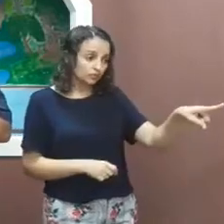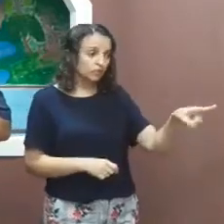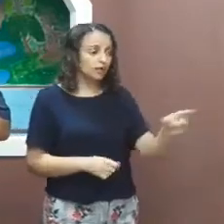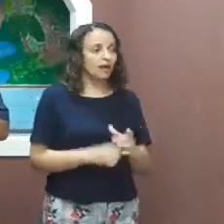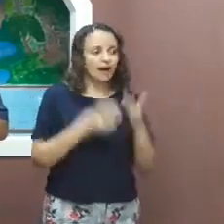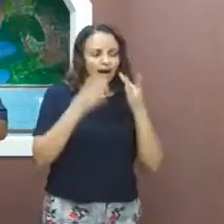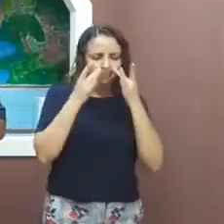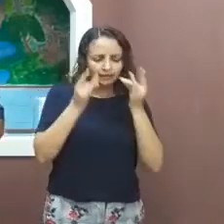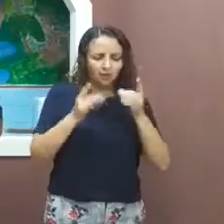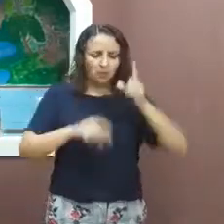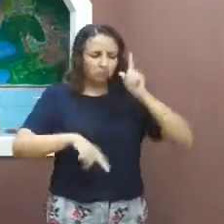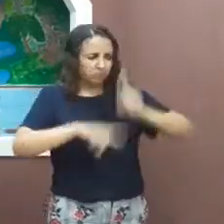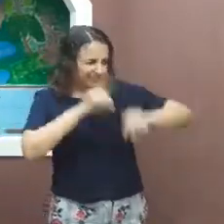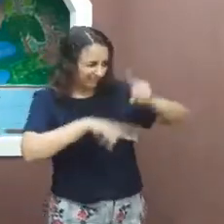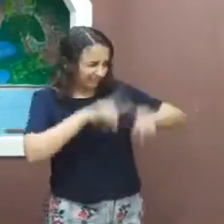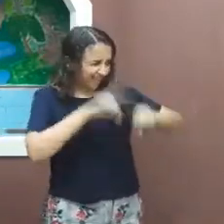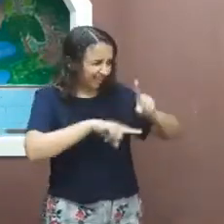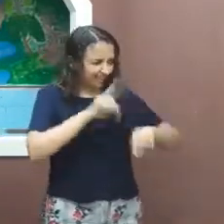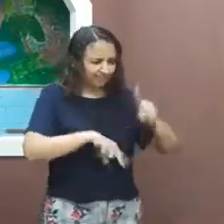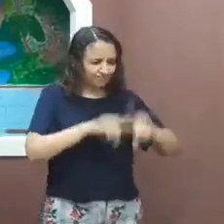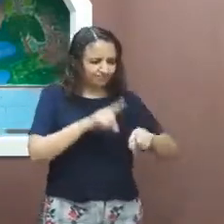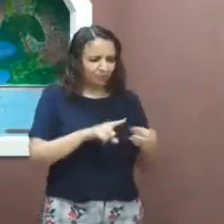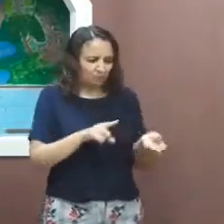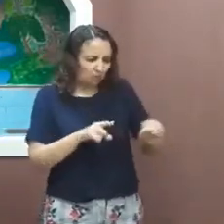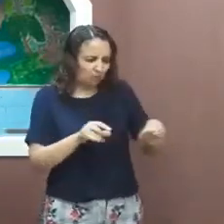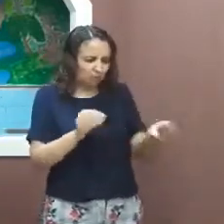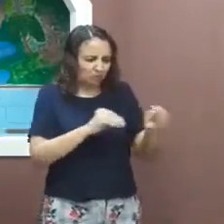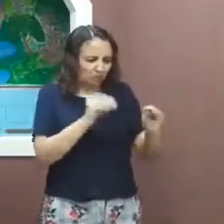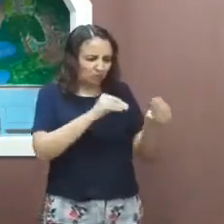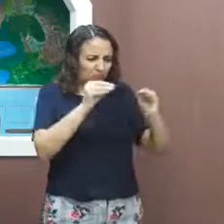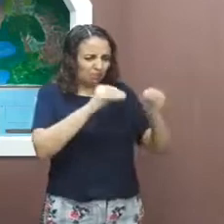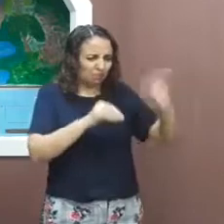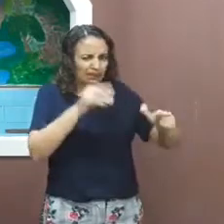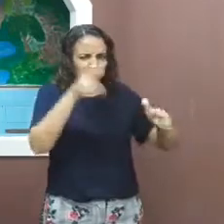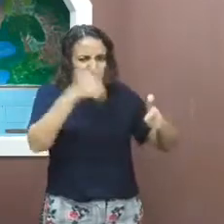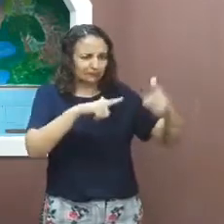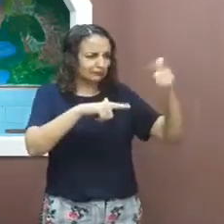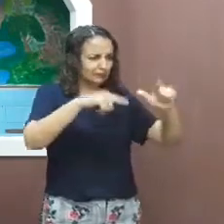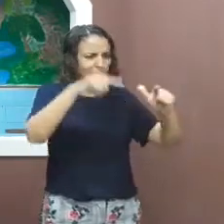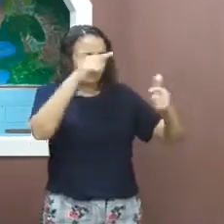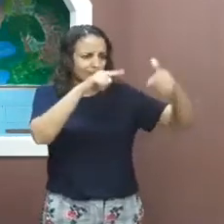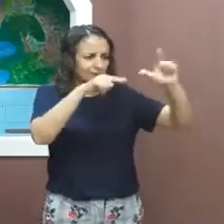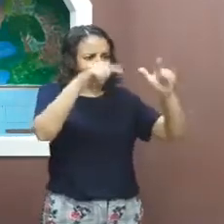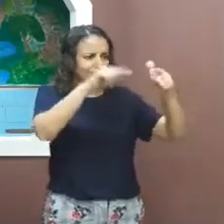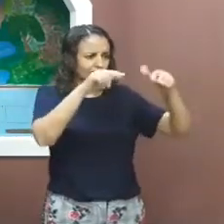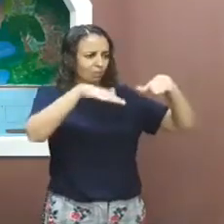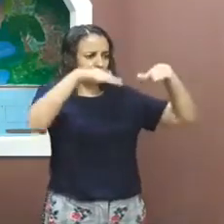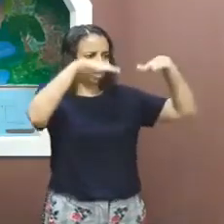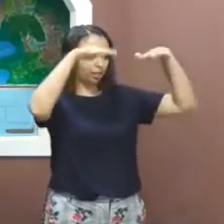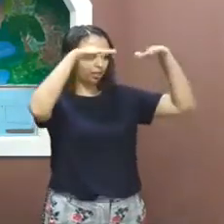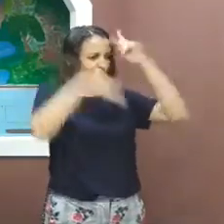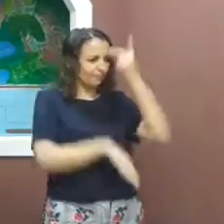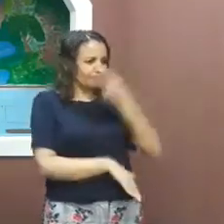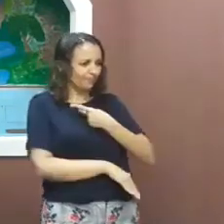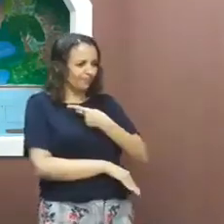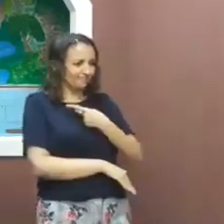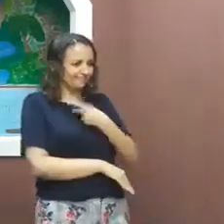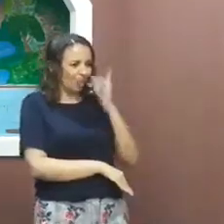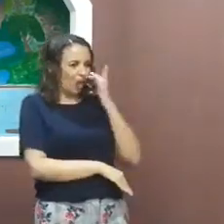acumulem, Mateus capítulo 6, versículo 19. Tenta colocar no início lá, Claudemir, tá? Não acumulem para